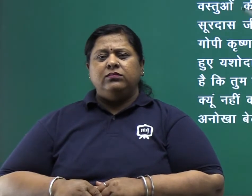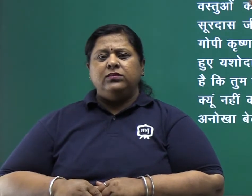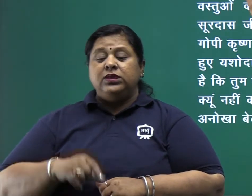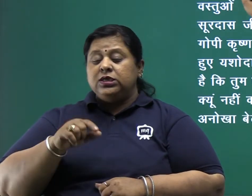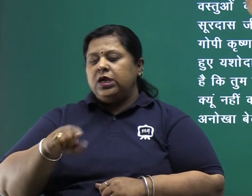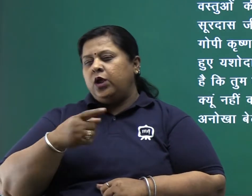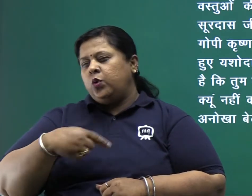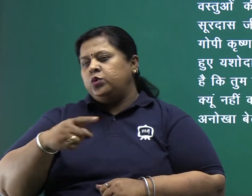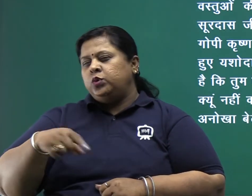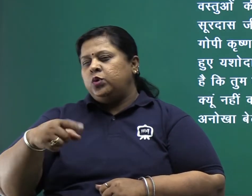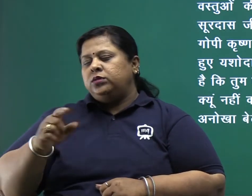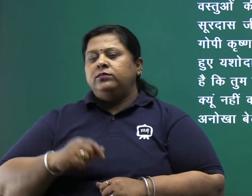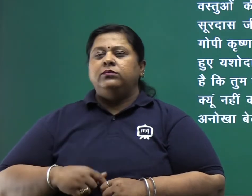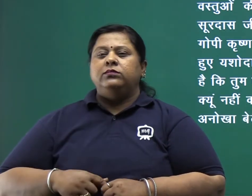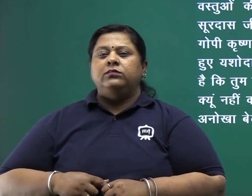यह रोज